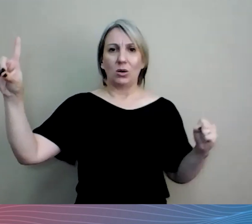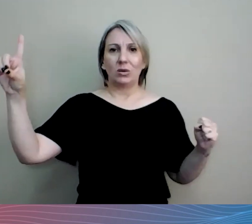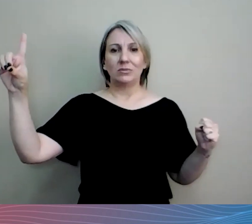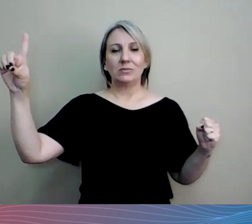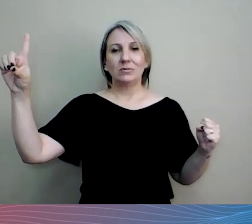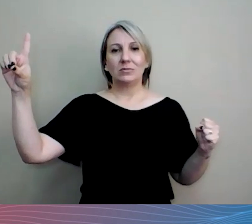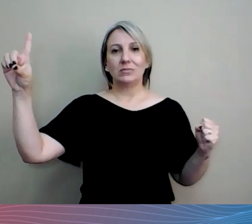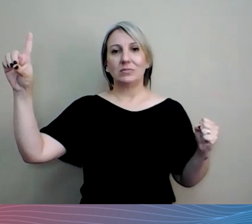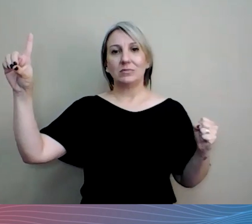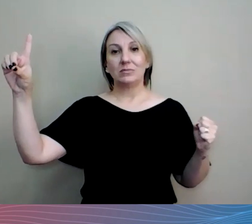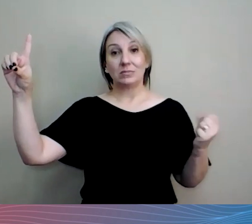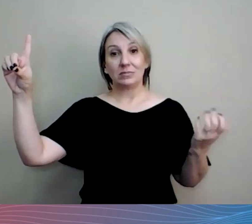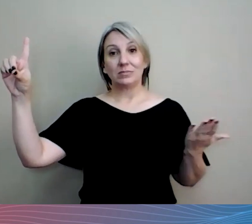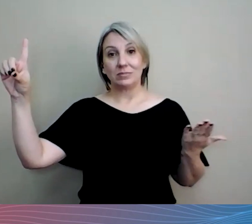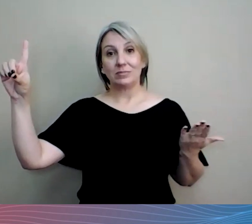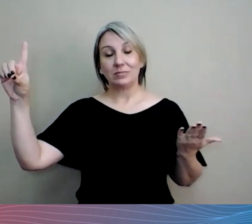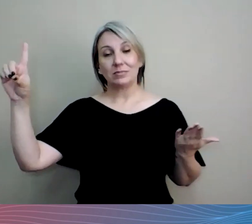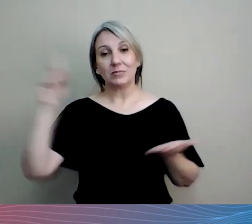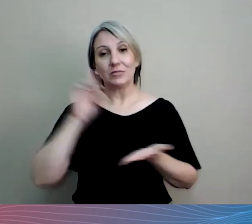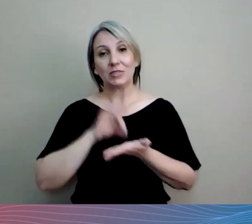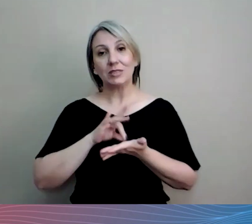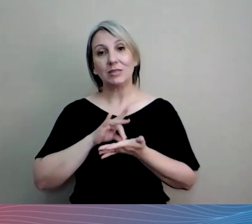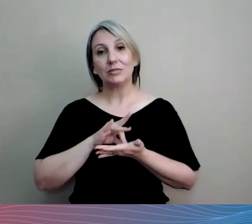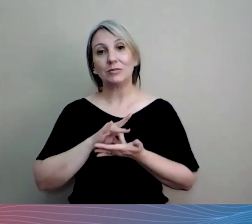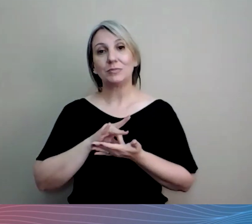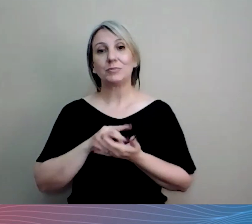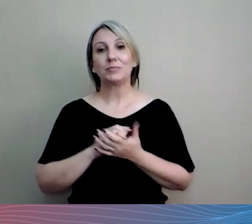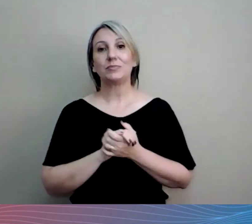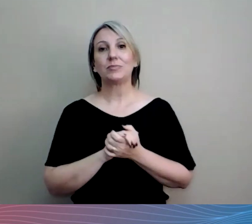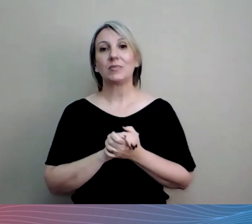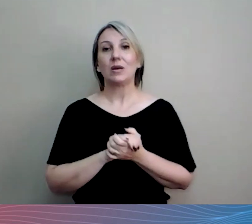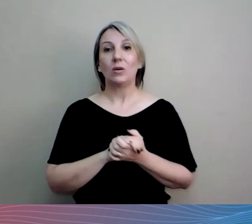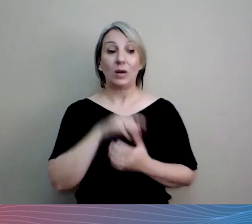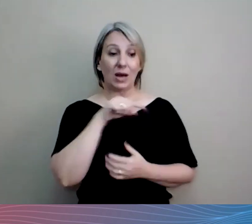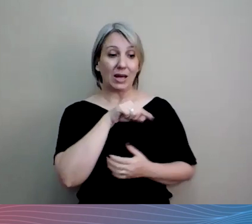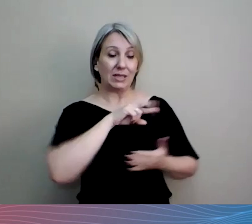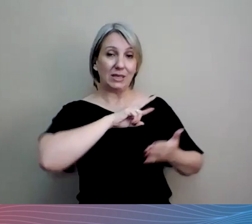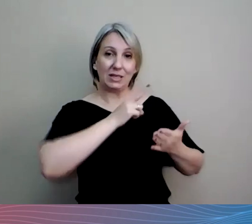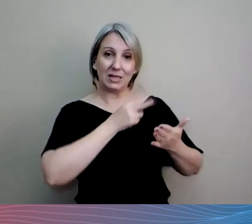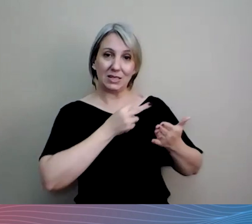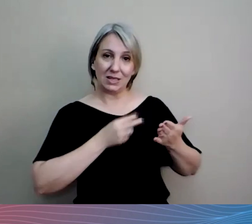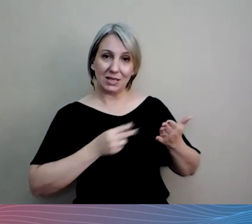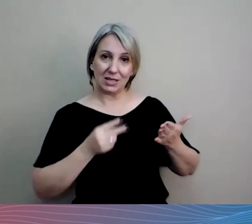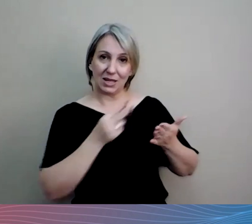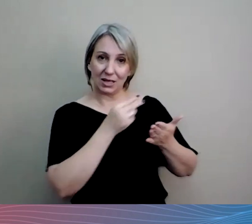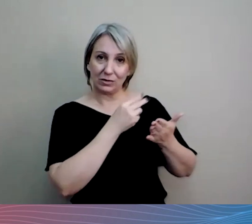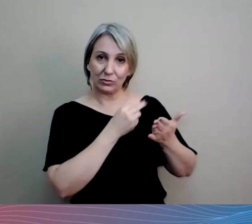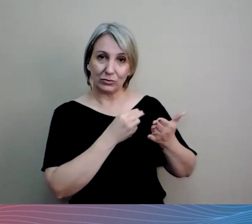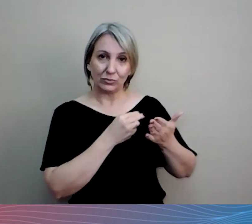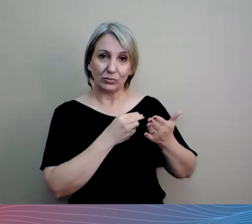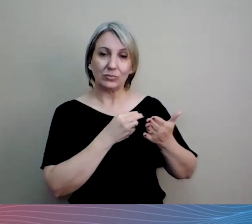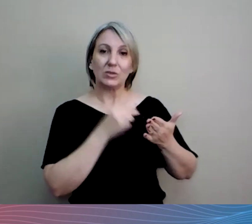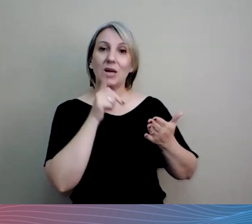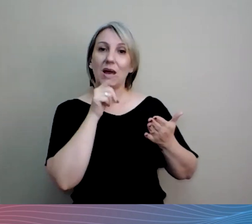equivalente nessa ilustração como mananciais profundos. O que é manancial profundo? É aquele manancial infinito que